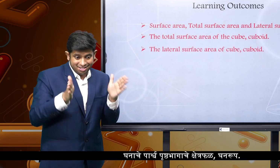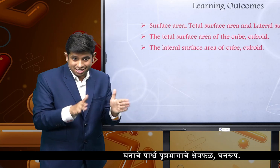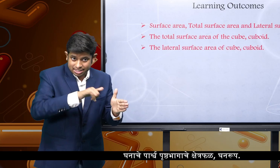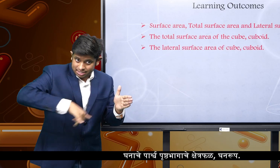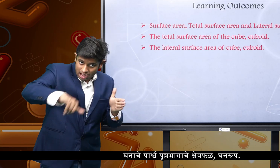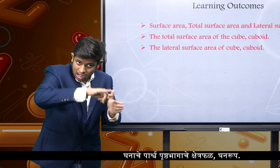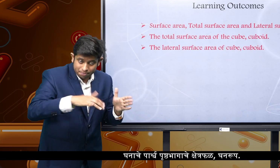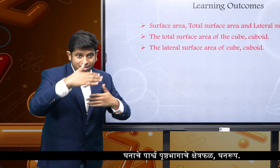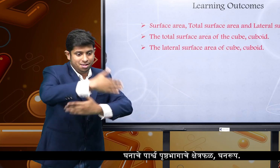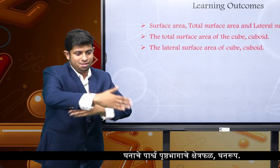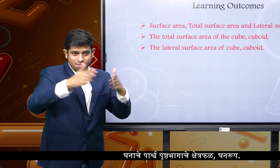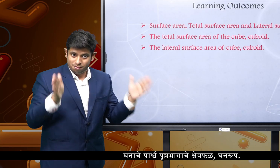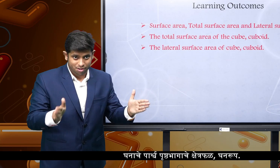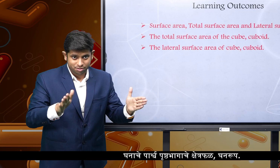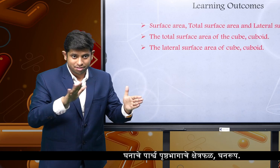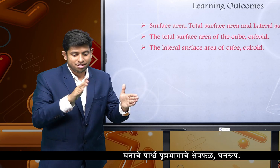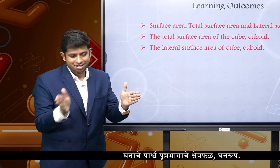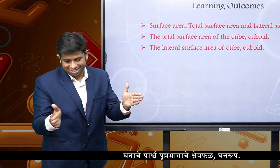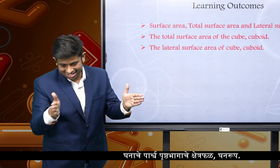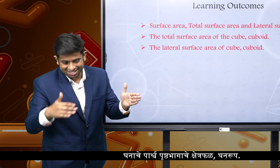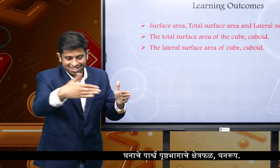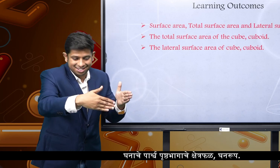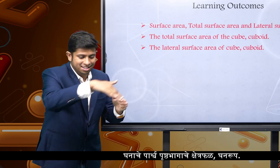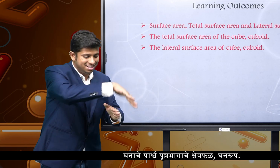घनाचे पार्श्व पृष्ठभागाचे क्षेत्रफळ घनरूप.